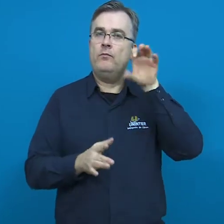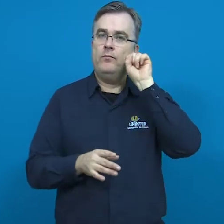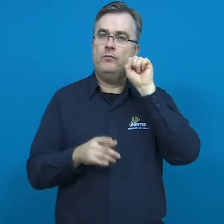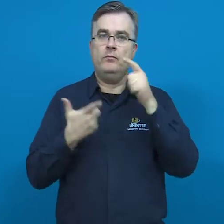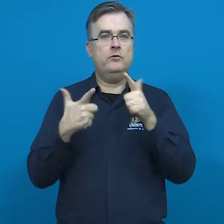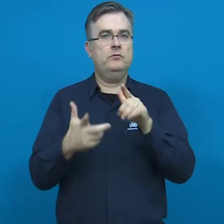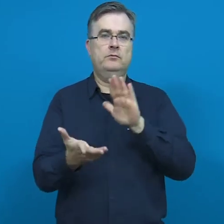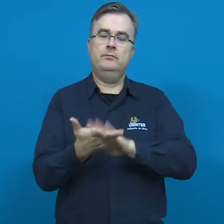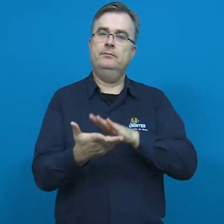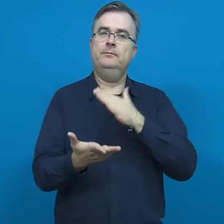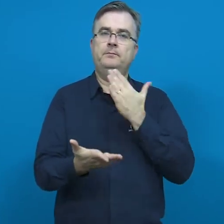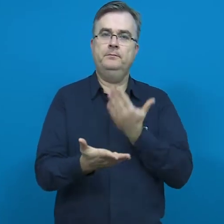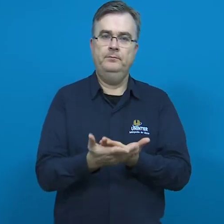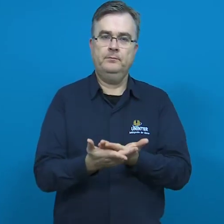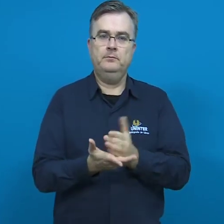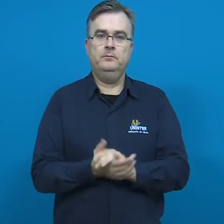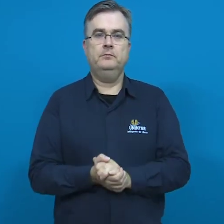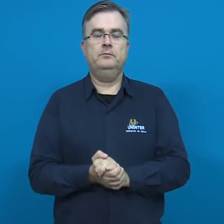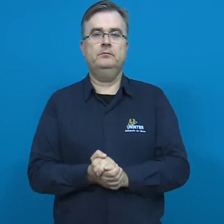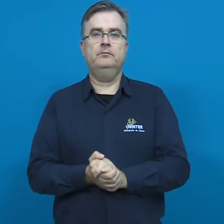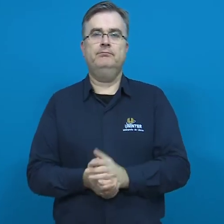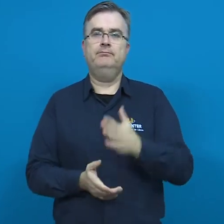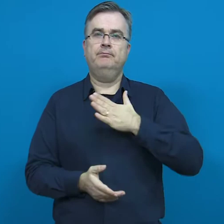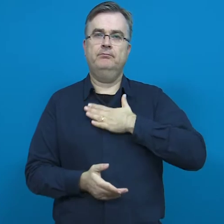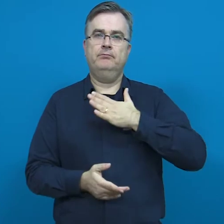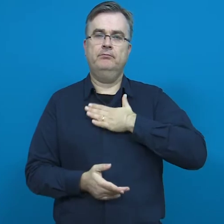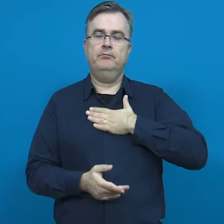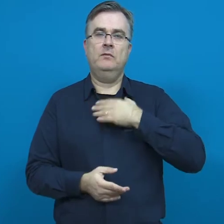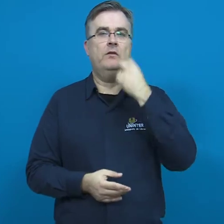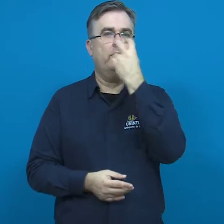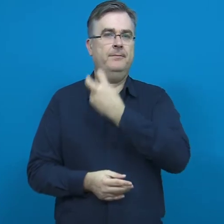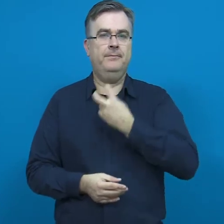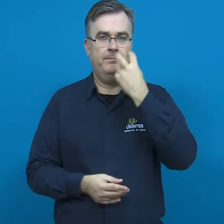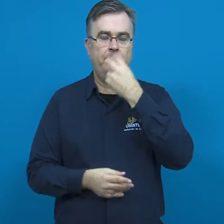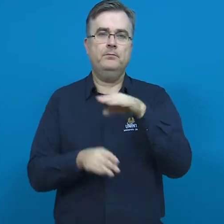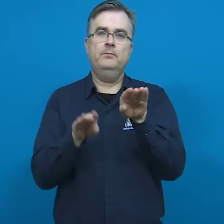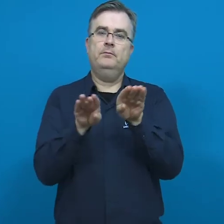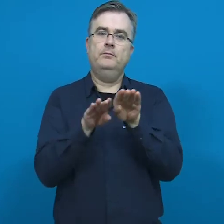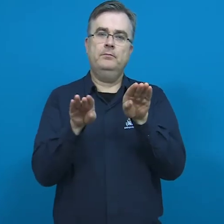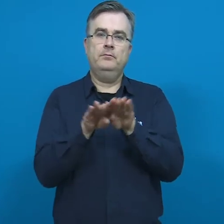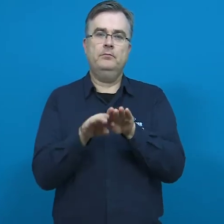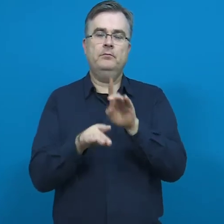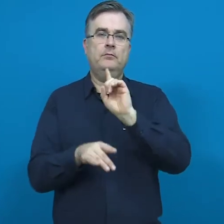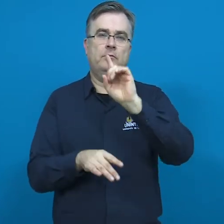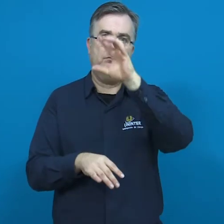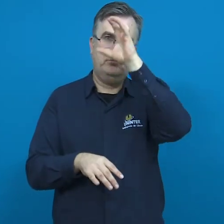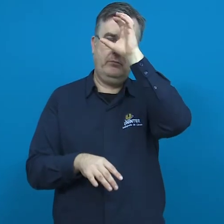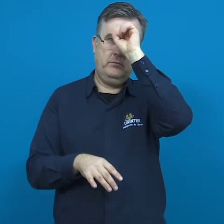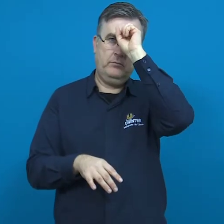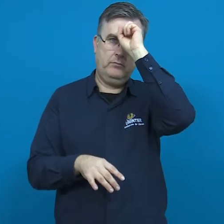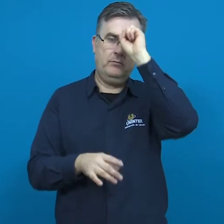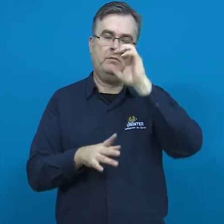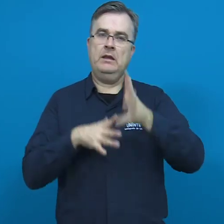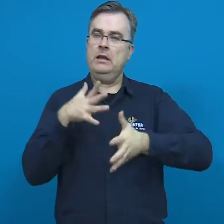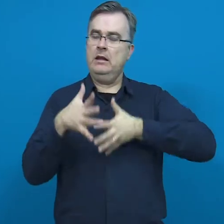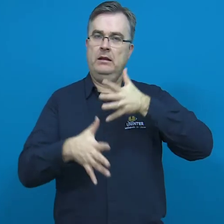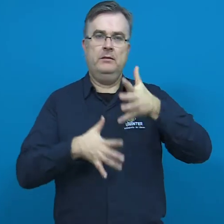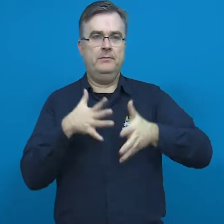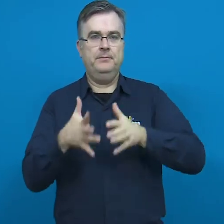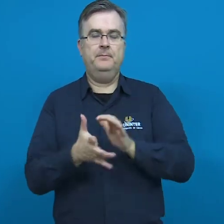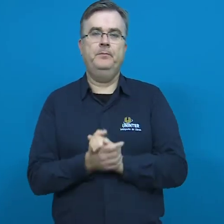ouvintes. Não tinha intérprete, eu fui oralizada também, não aprendi